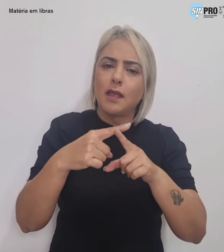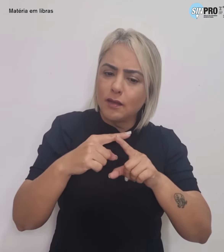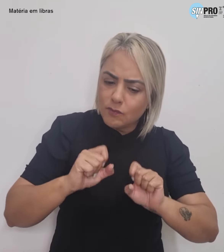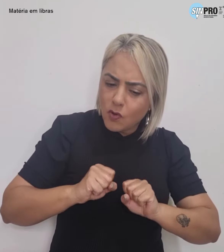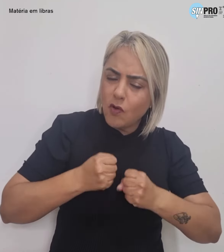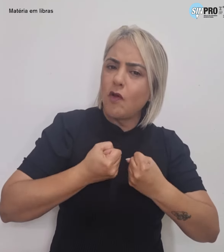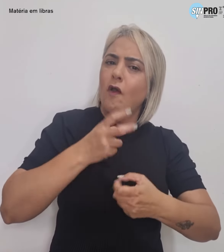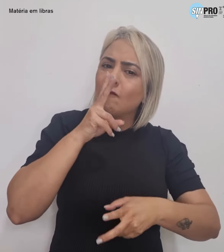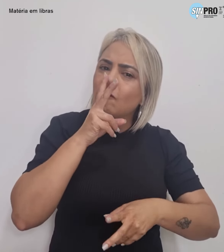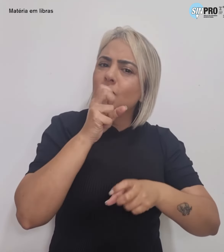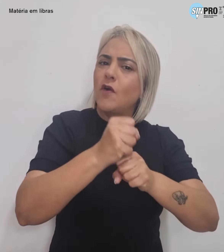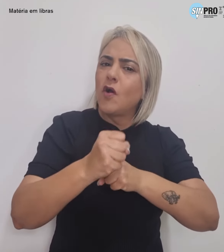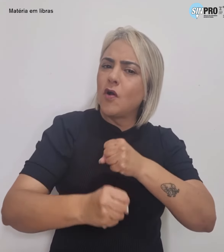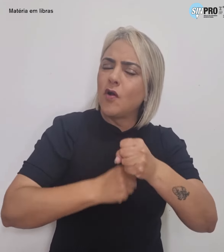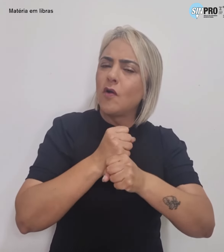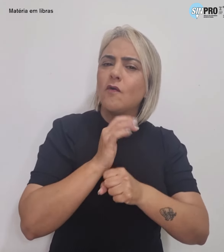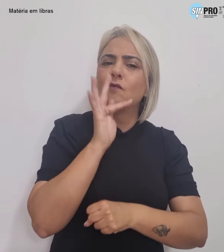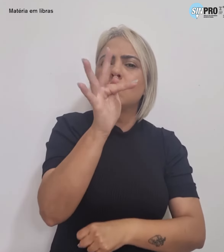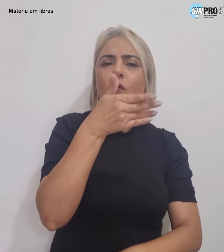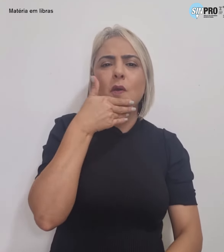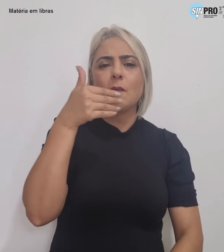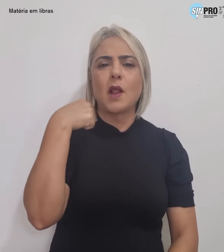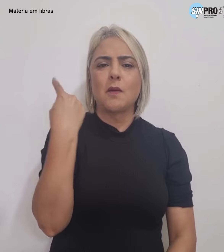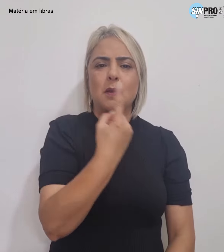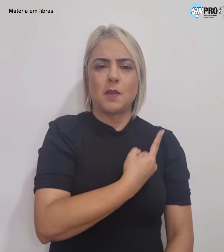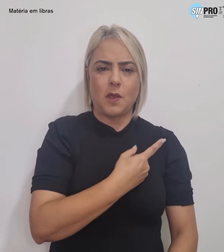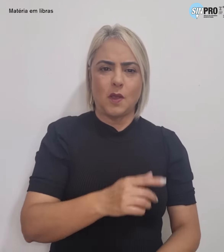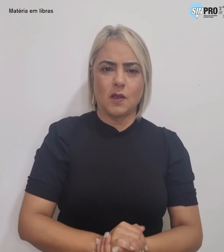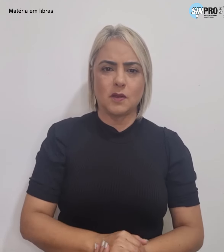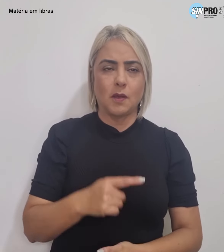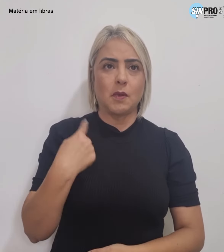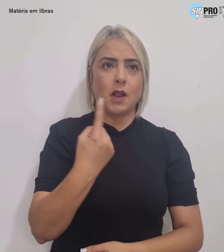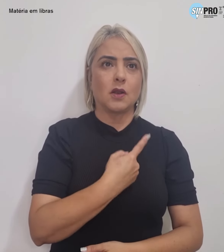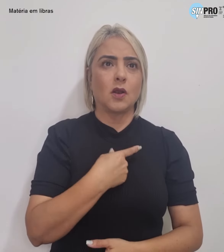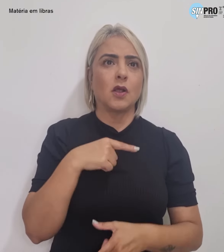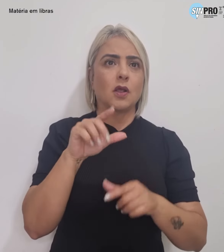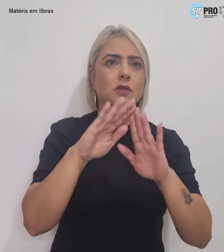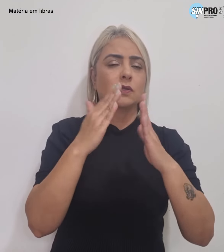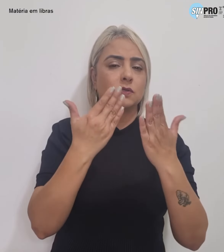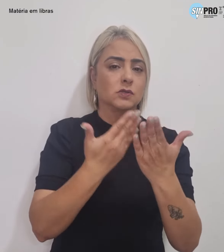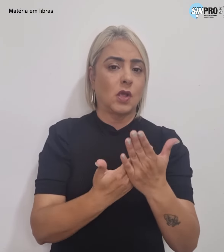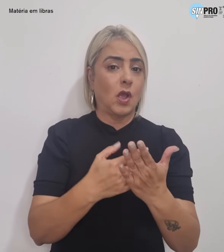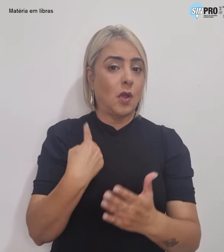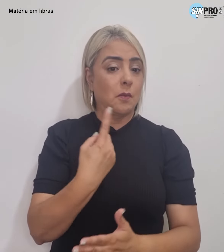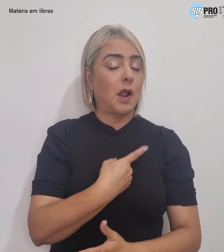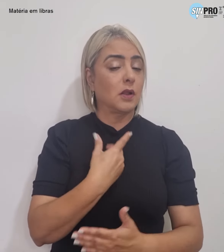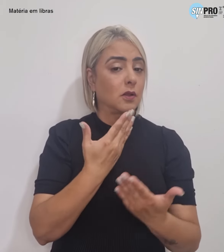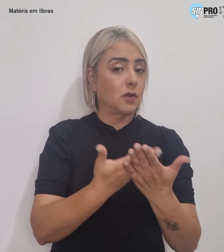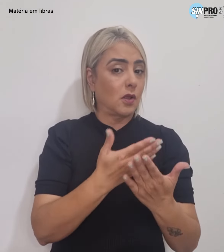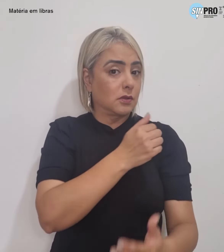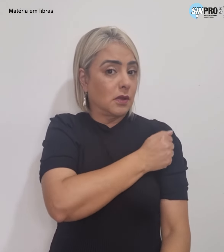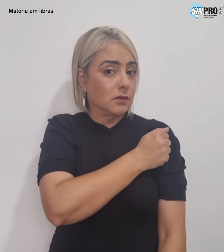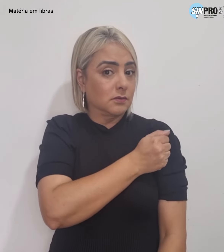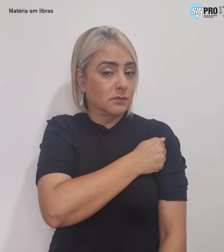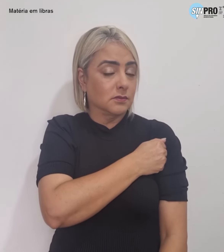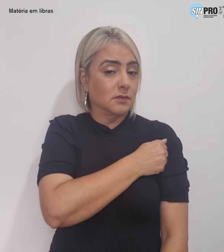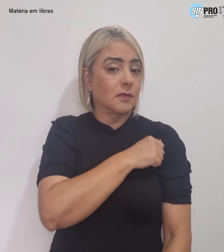para construir um futuro melhor para nós, para nossas escolas, para nossos estudantes. O